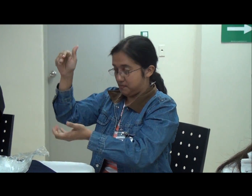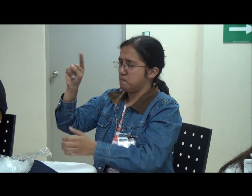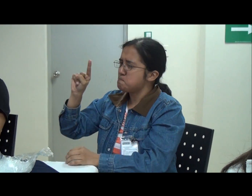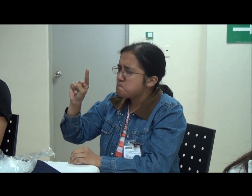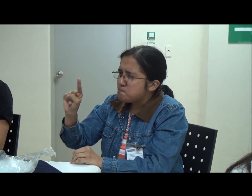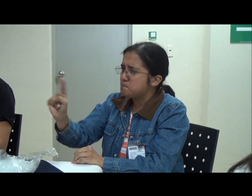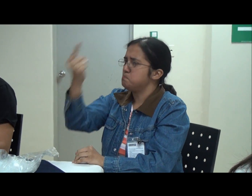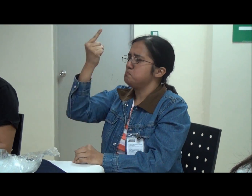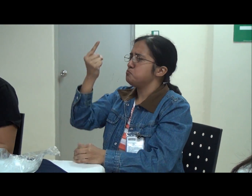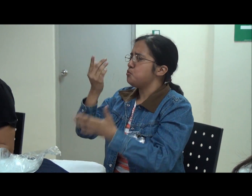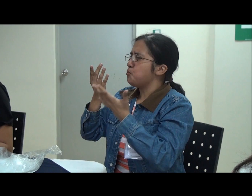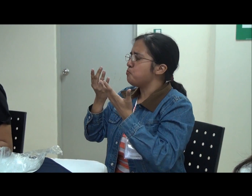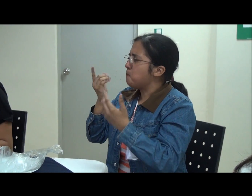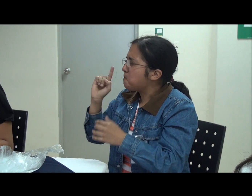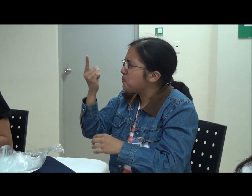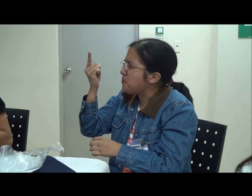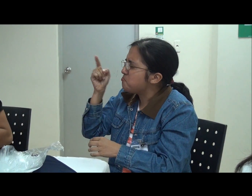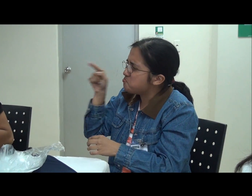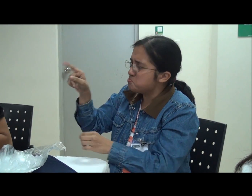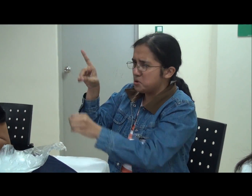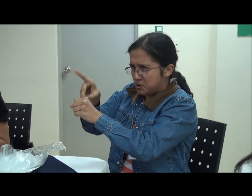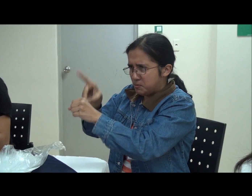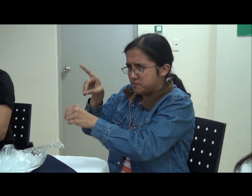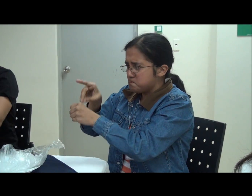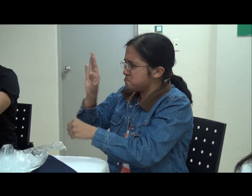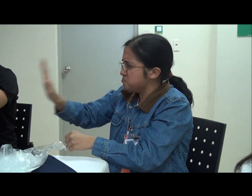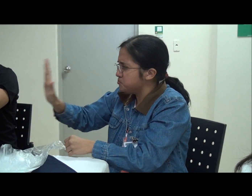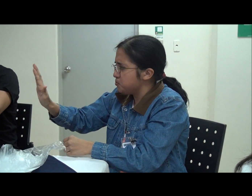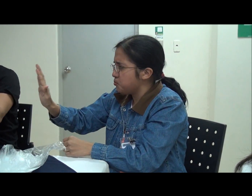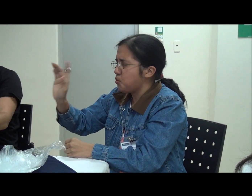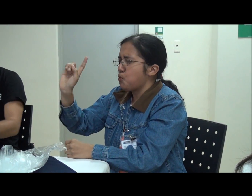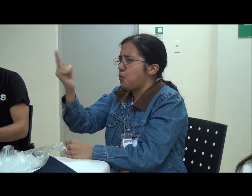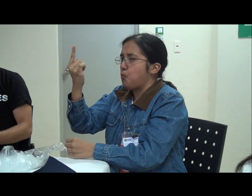Yo estudio Ciencias de la Educación en la Universidad de El Salvador y la unidad,